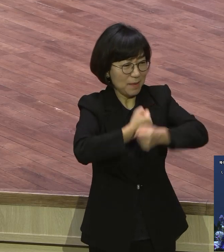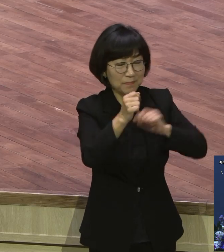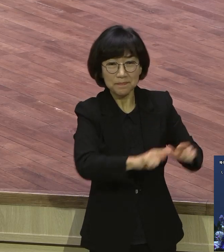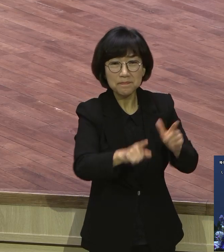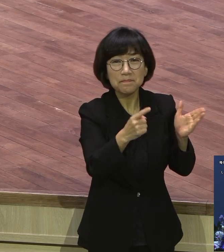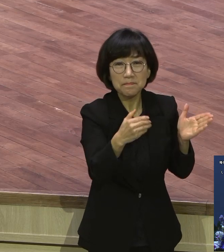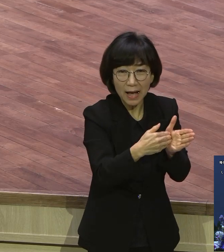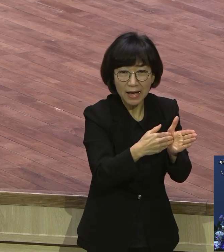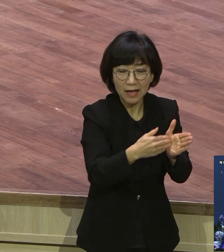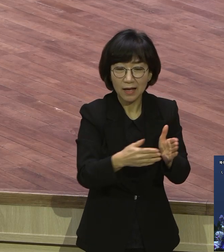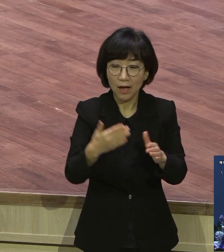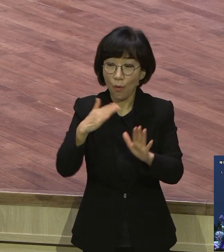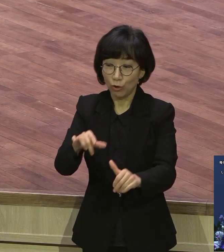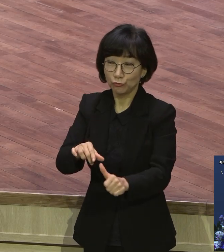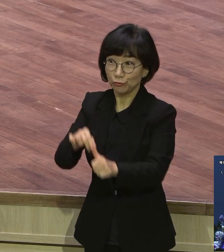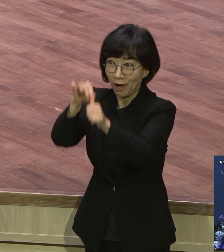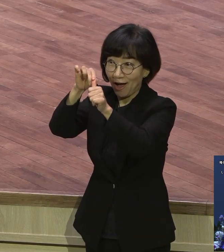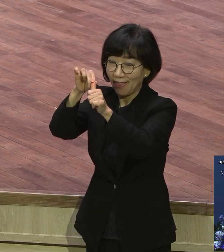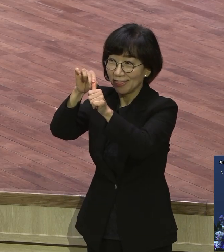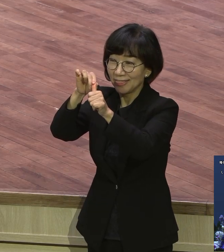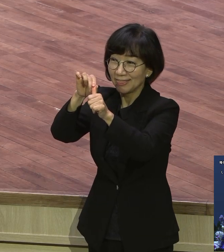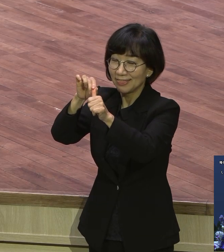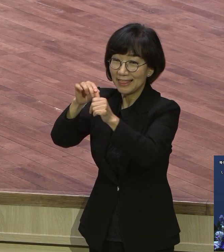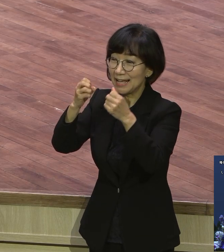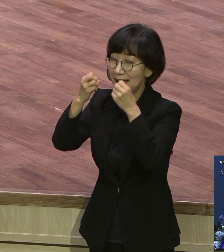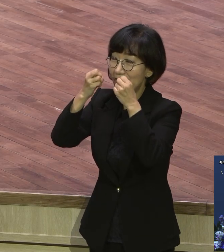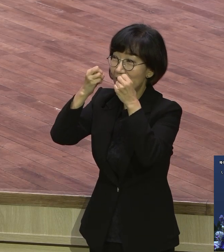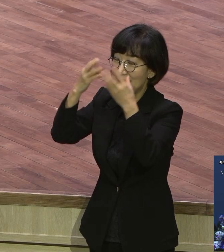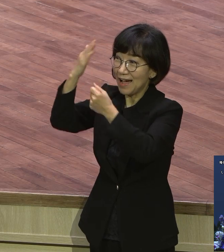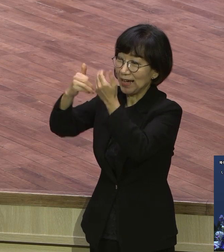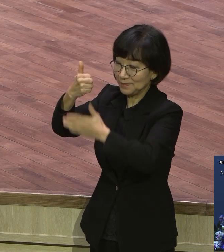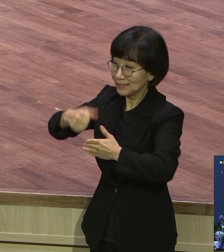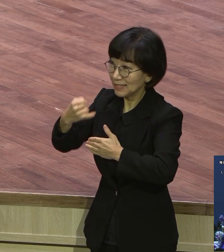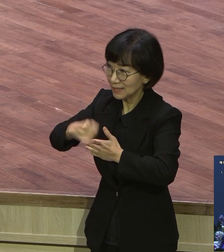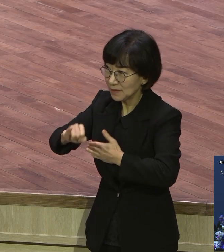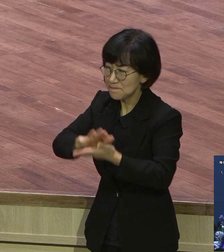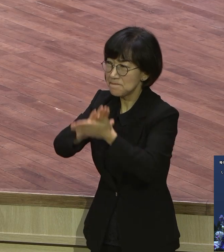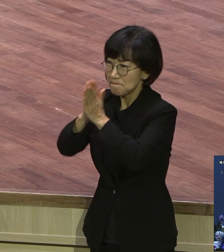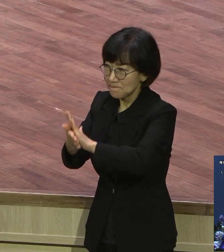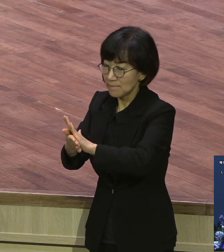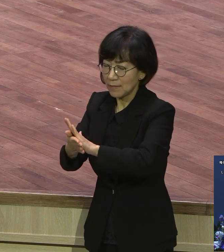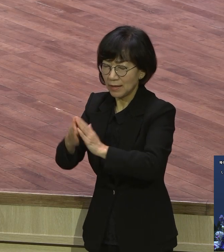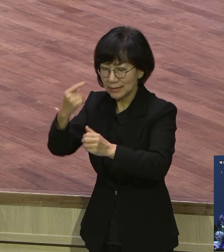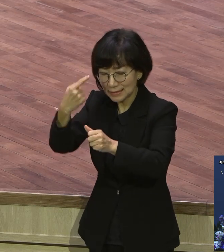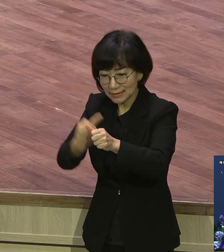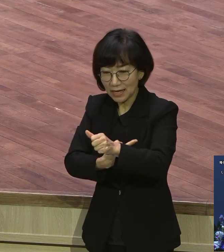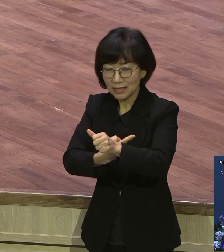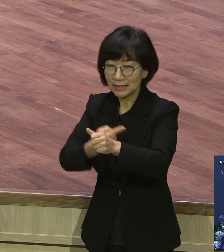구원받고 거듭난 사람은 이런 성품이 생겨요 하나님의 성품 극률